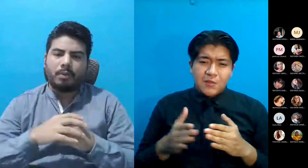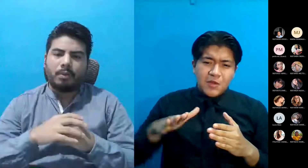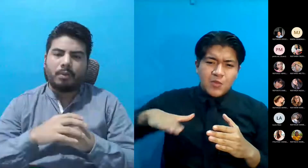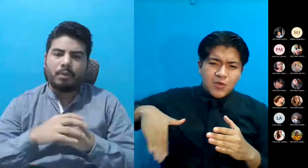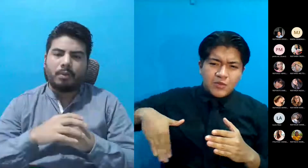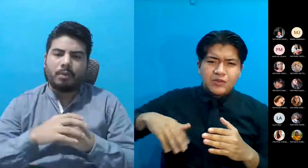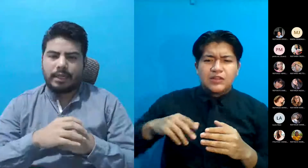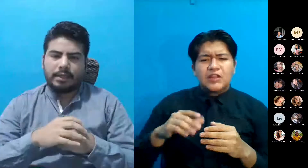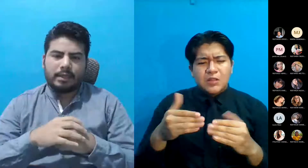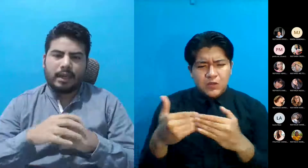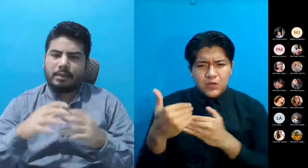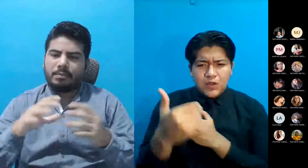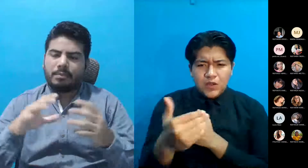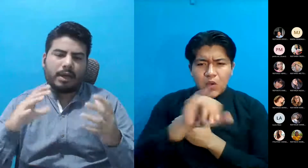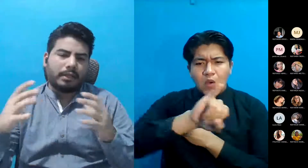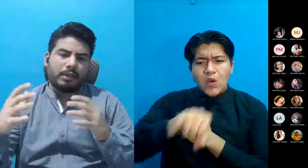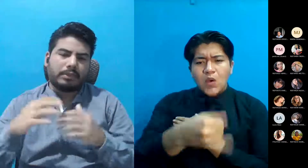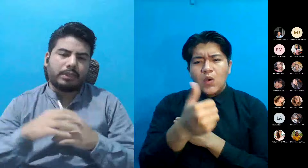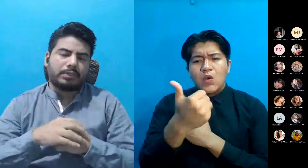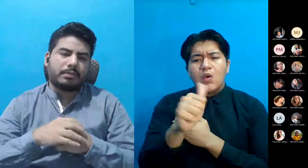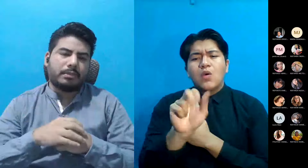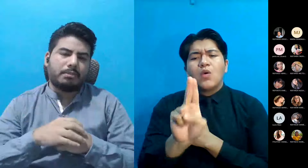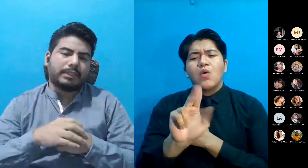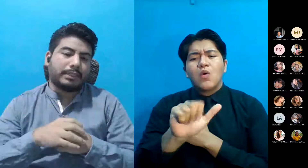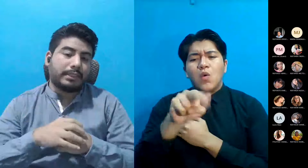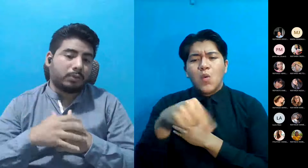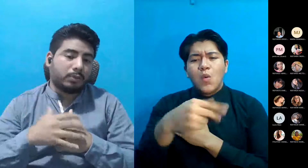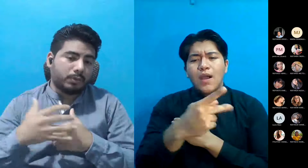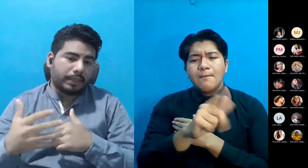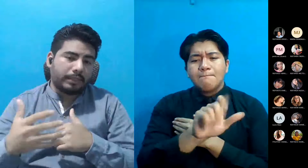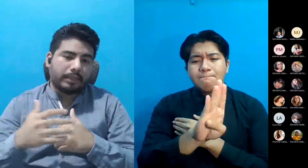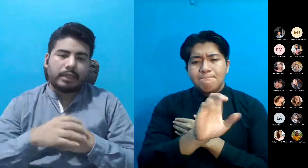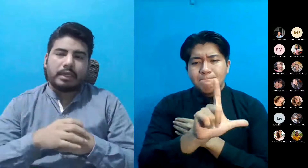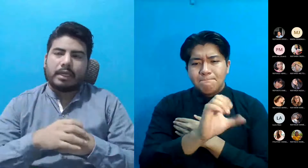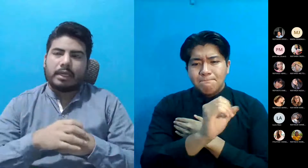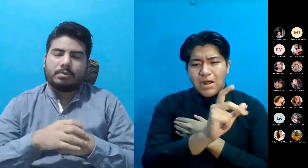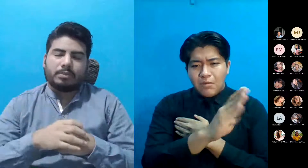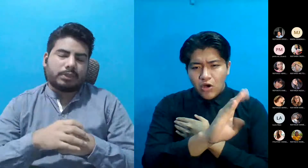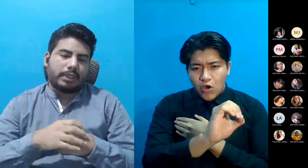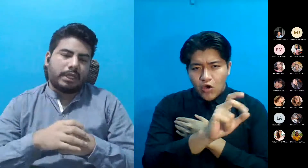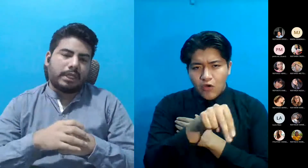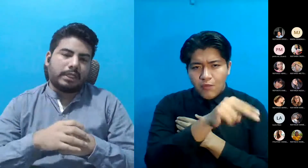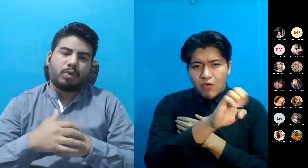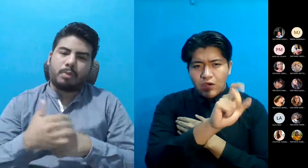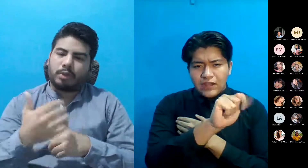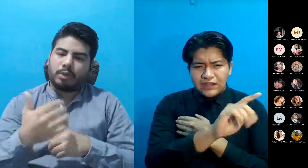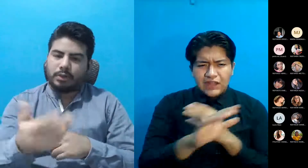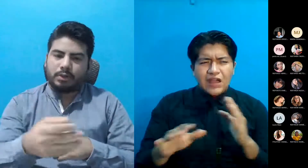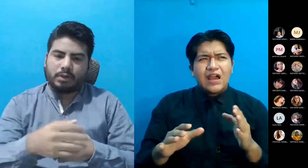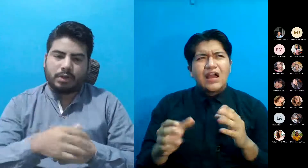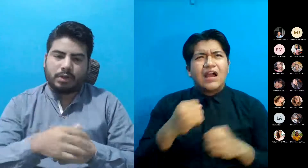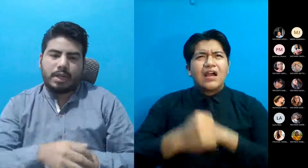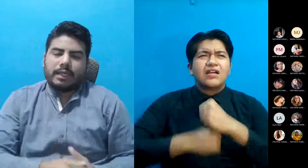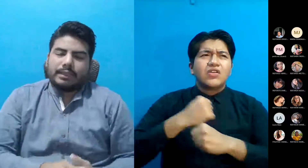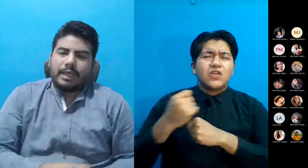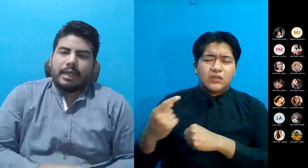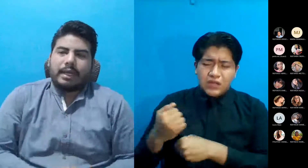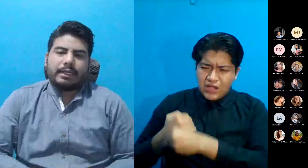Pablo Bonet, por ahí de los años de 1620, pues él da su